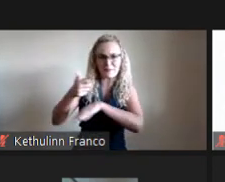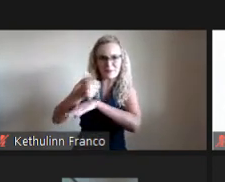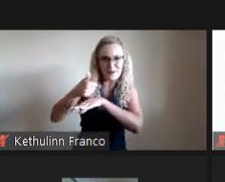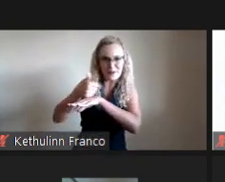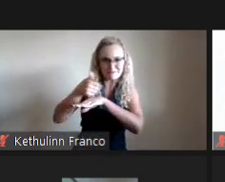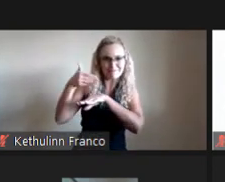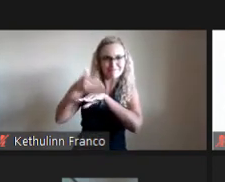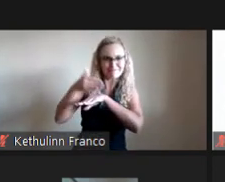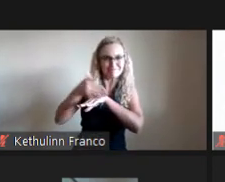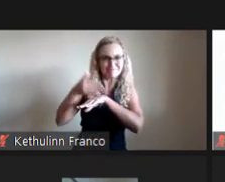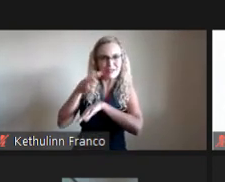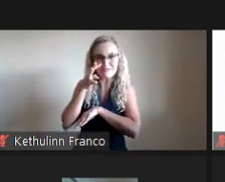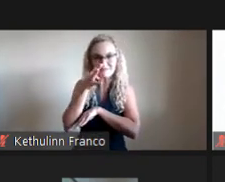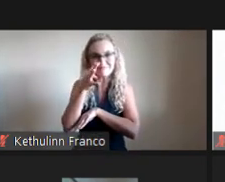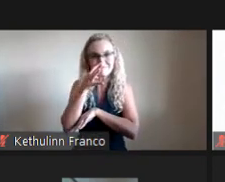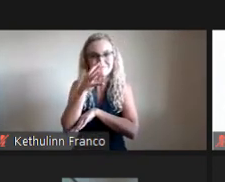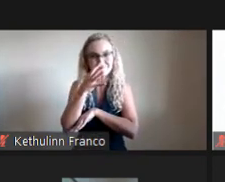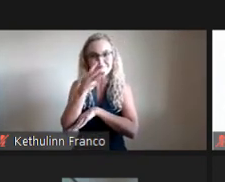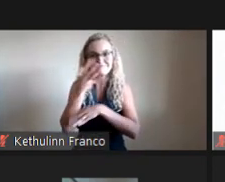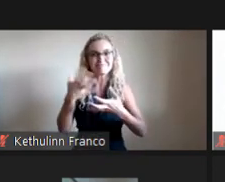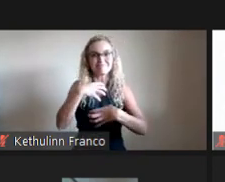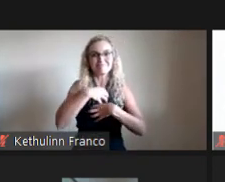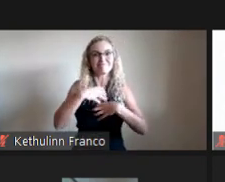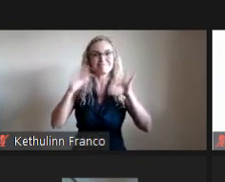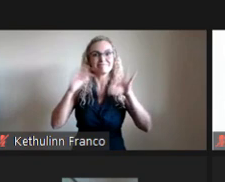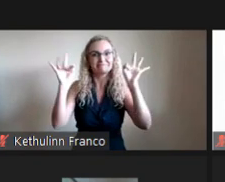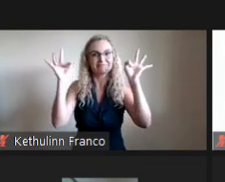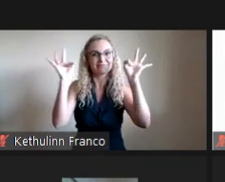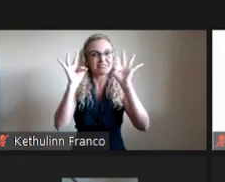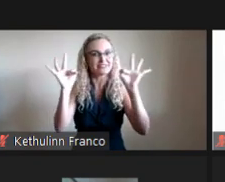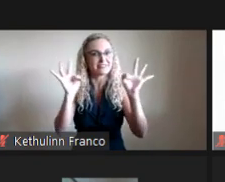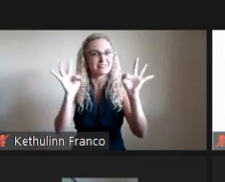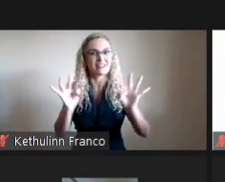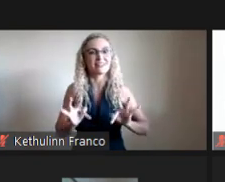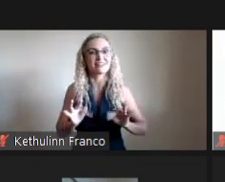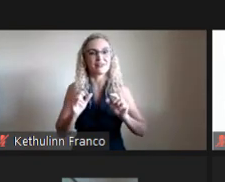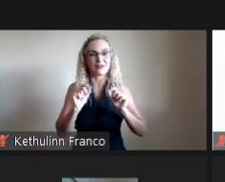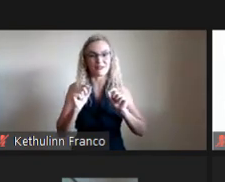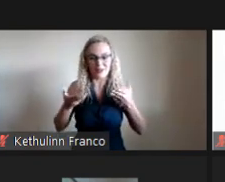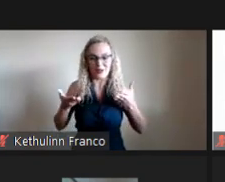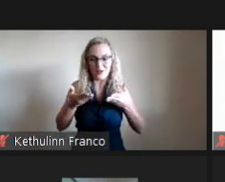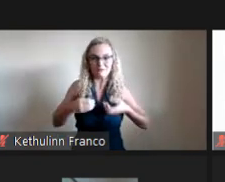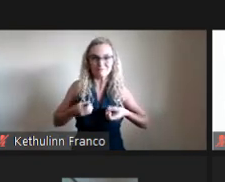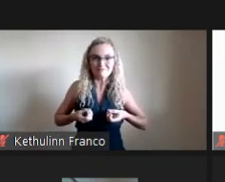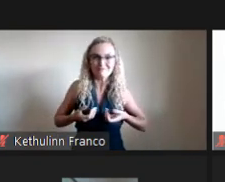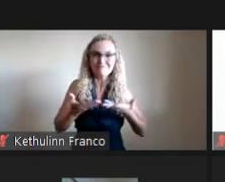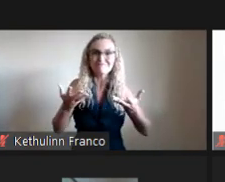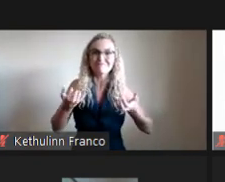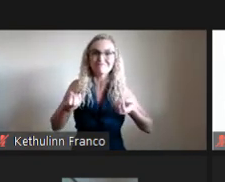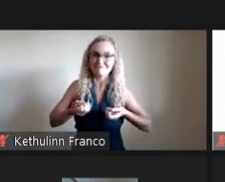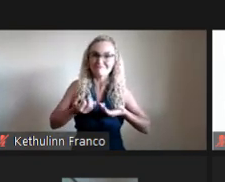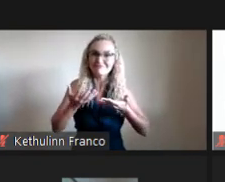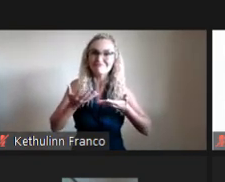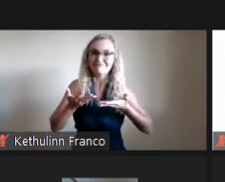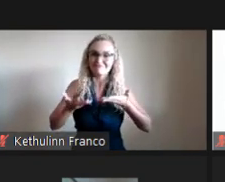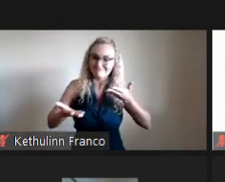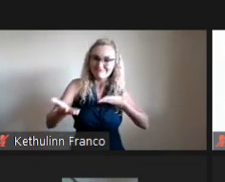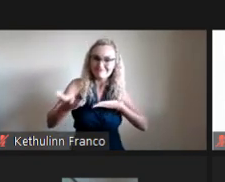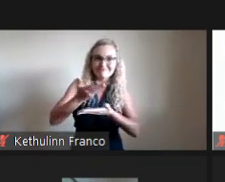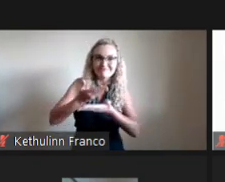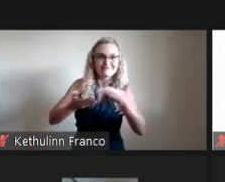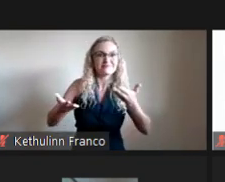muito feliz em poder compartilhar um pouquinho, né? E é até bom quando tem pessoas que